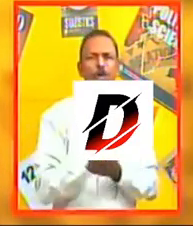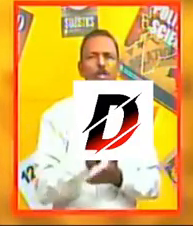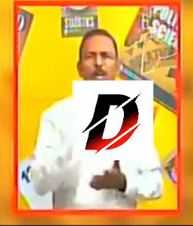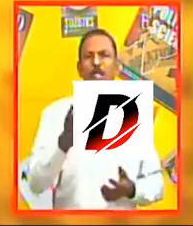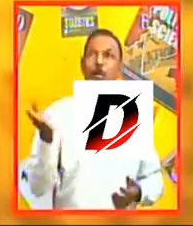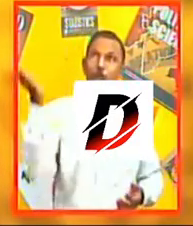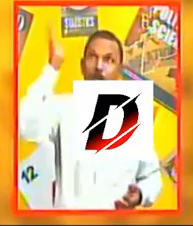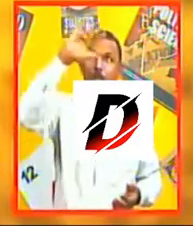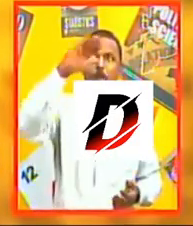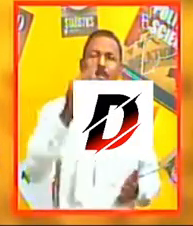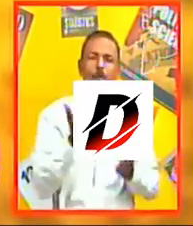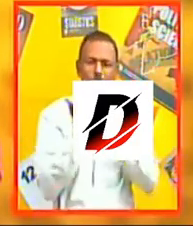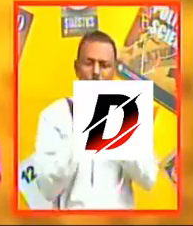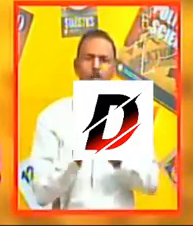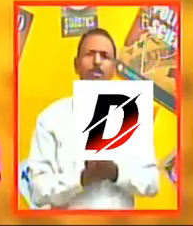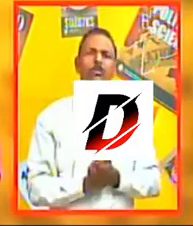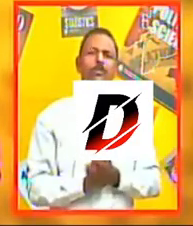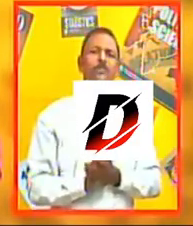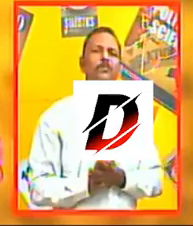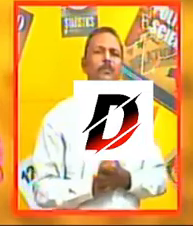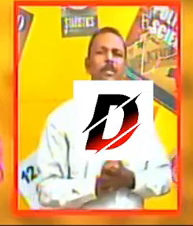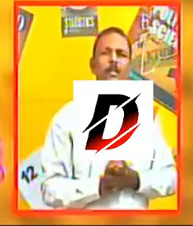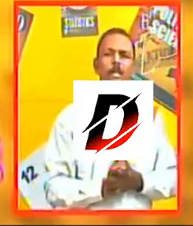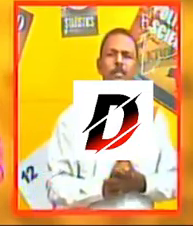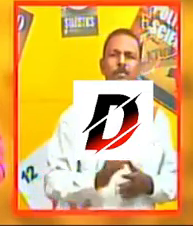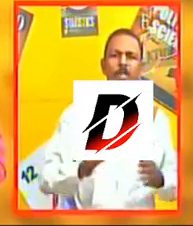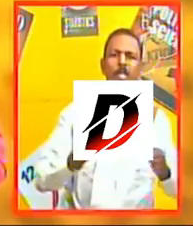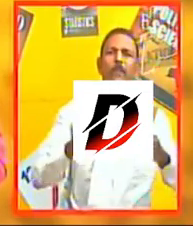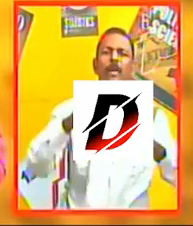டிஸ்கஸ் பண்ணிருக்கிறோம் போன பாடத்திலேயே.